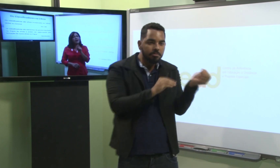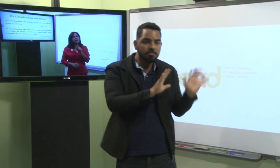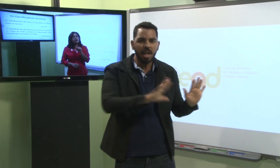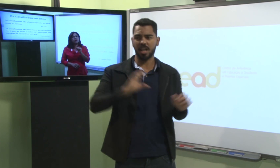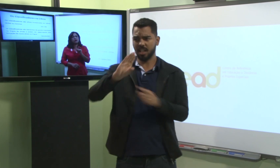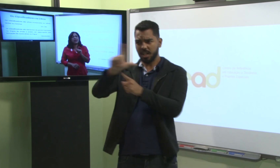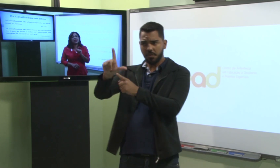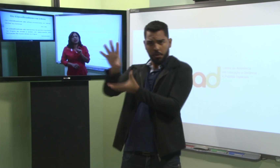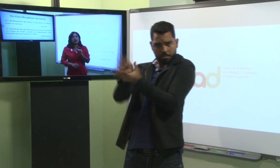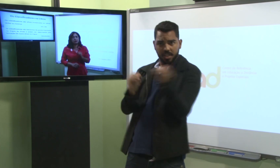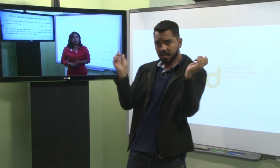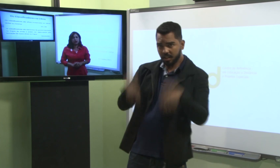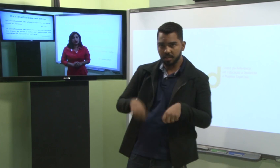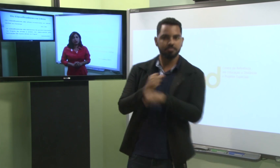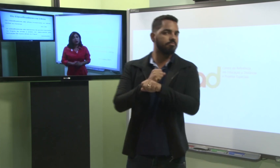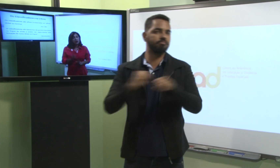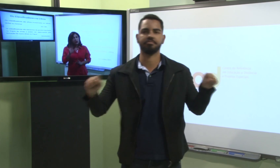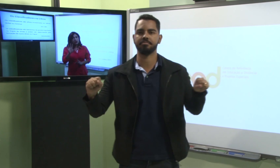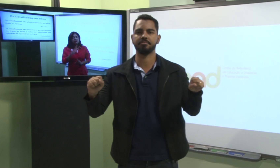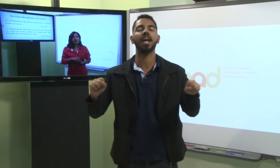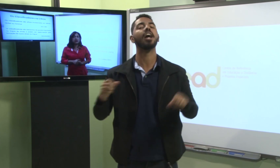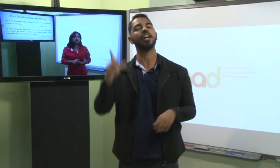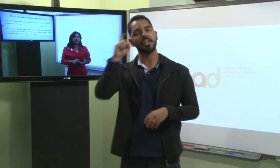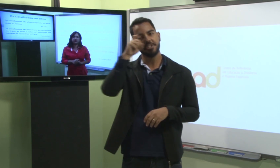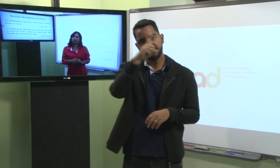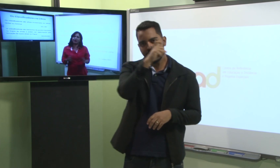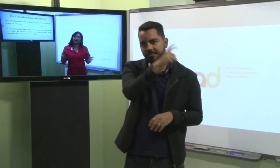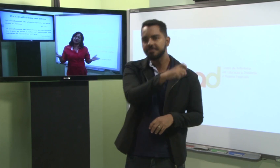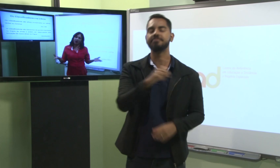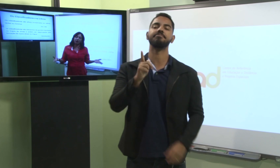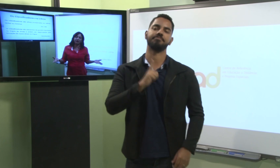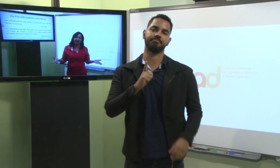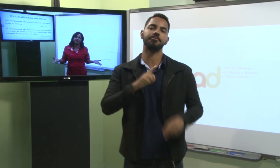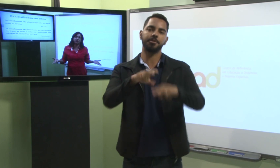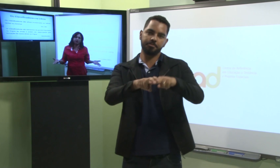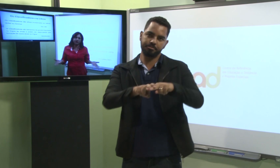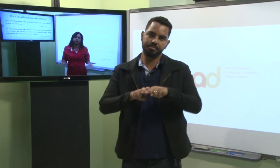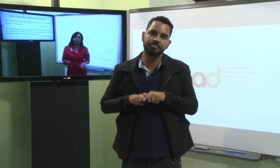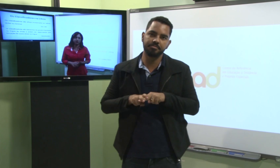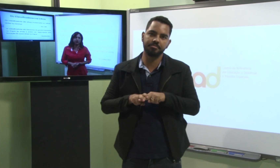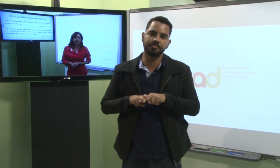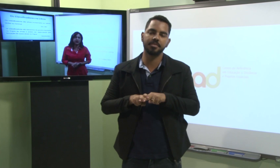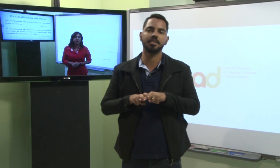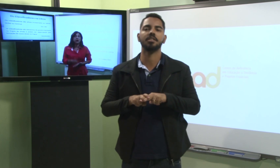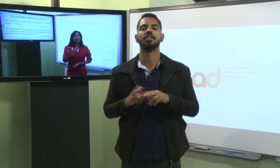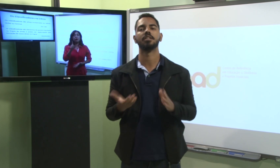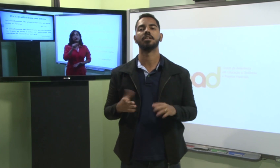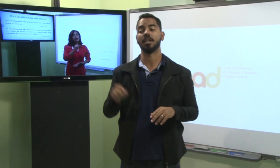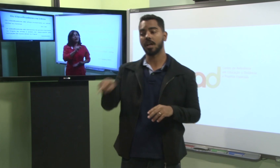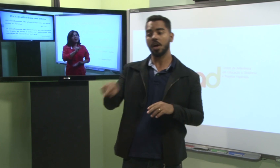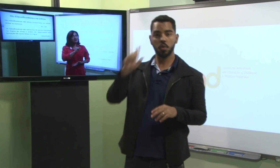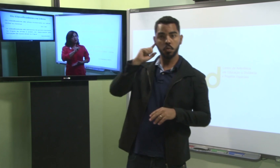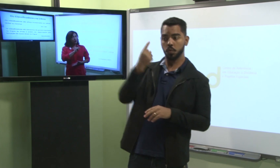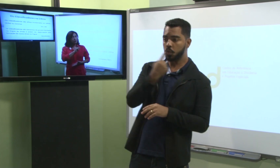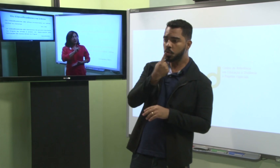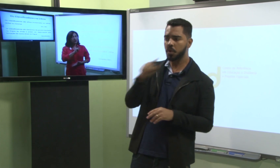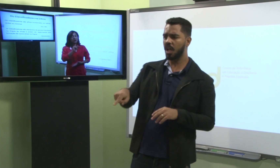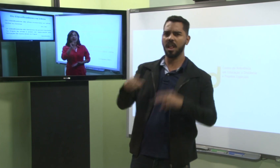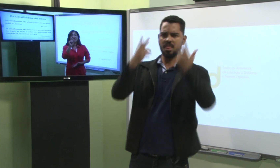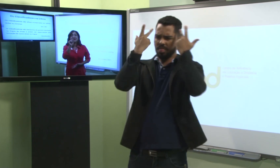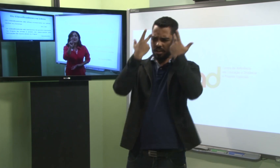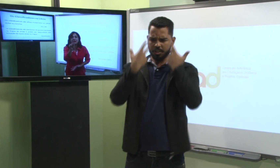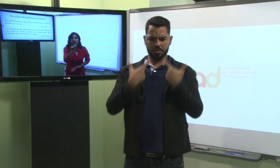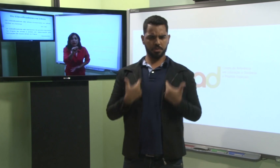pouco mais de dificuldade em reproduzi-los, diferentemente do que acontece com a pessoa com surdez, pois o fazem